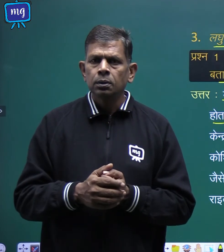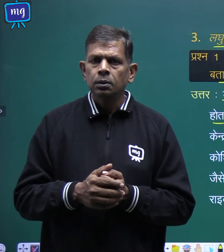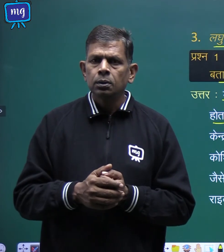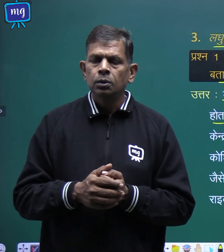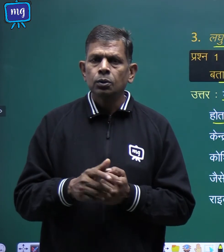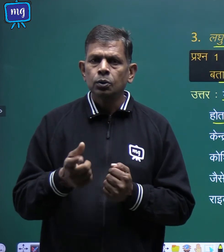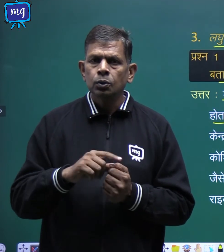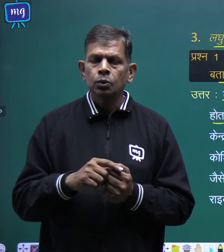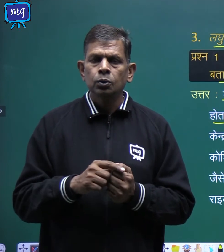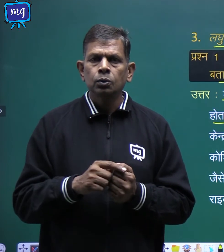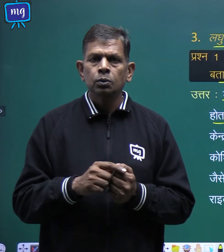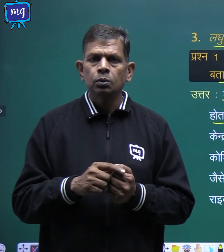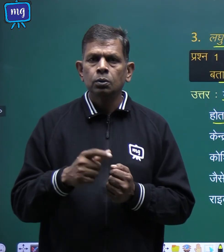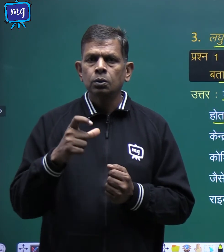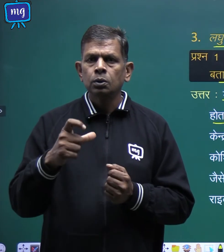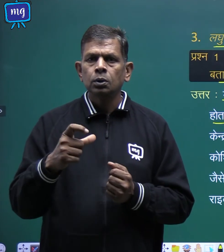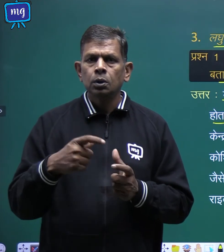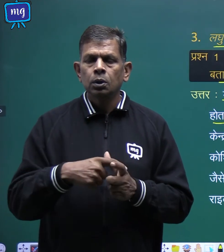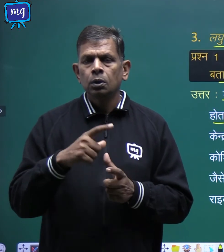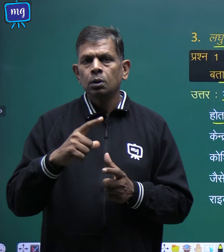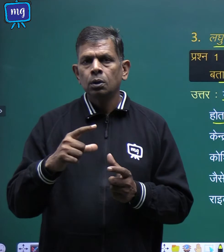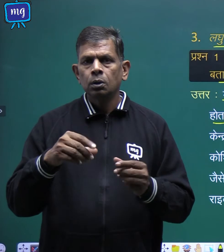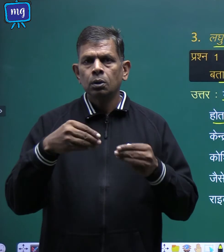जो कोशिका झिल्ली